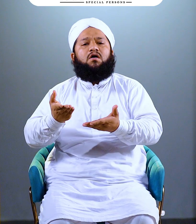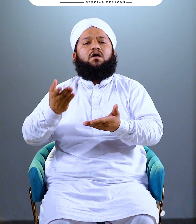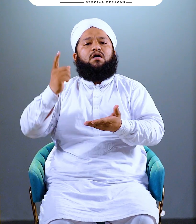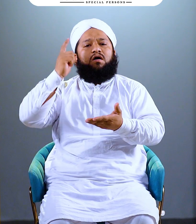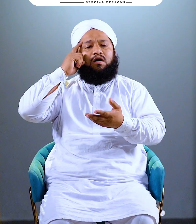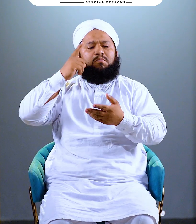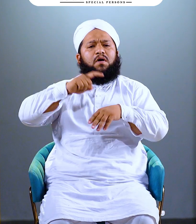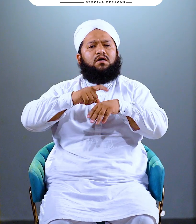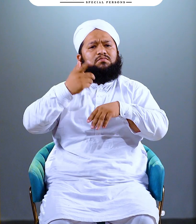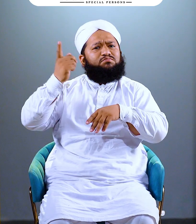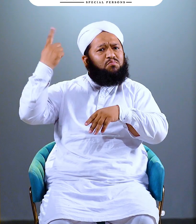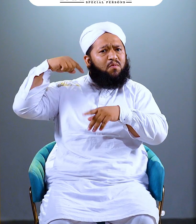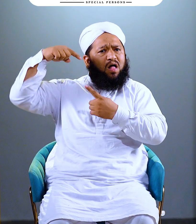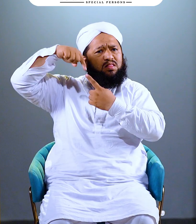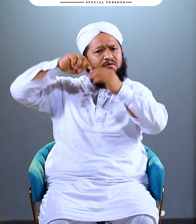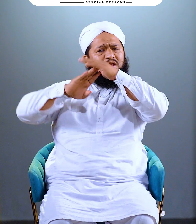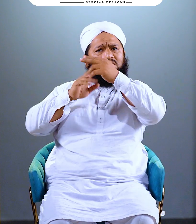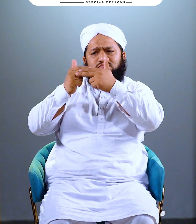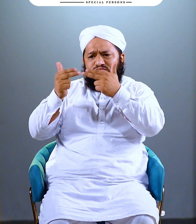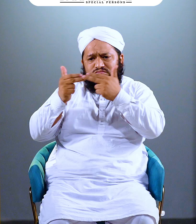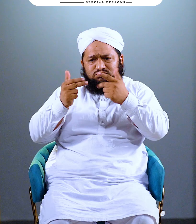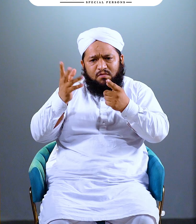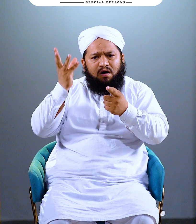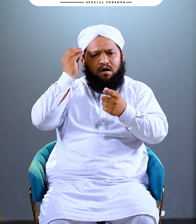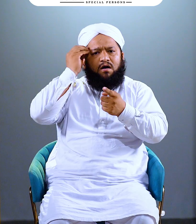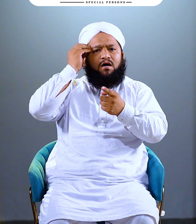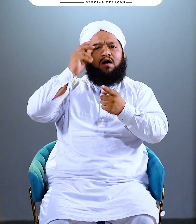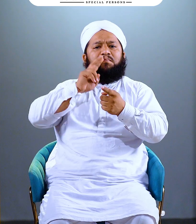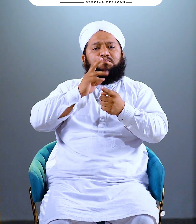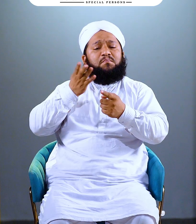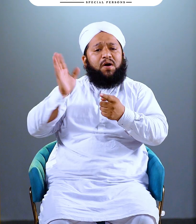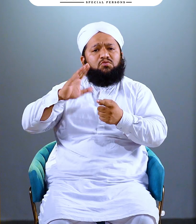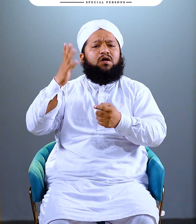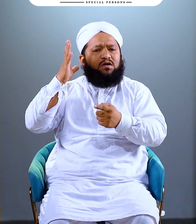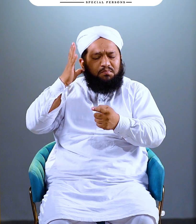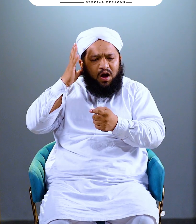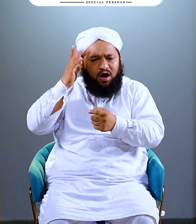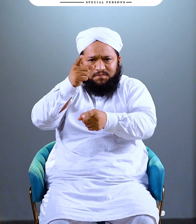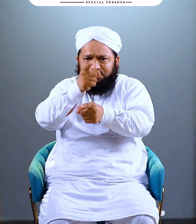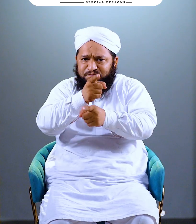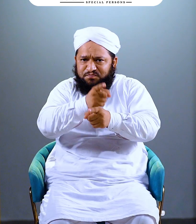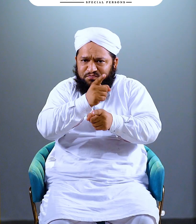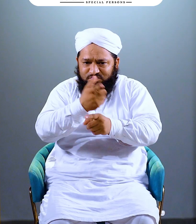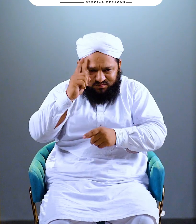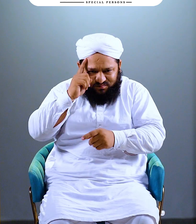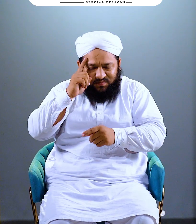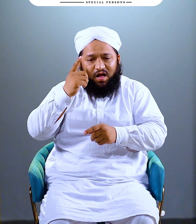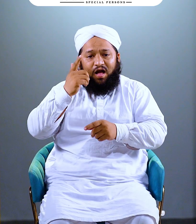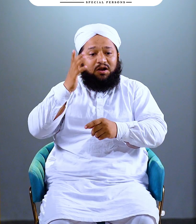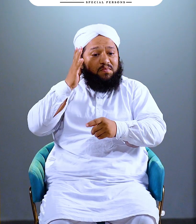نقصان ہوگا۔ اور بزرگان دین کی سیرت سے بھی ہمیں یہ ملتا ہے کہ مثلا کسی کو نماز کی ترغیب دلانی ہے تو کیا کیا جائے،